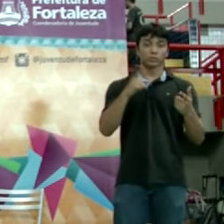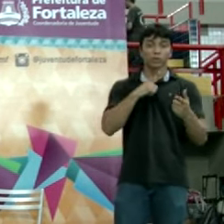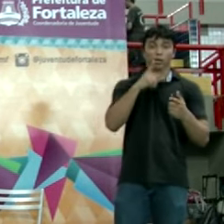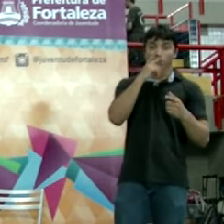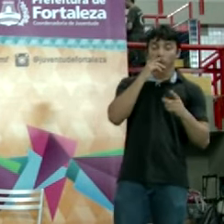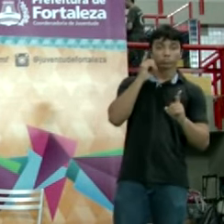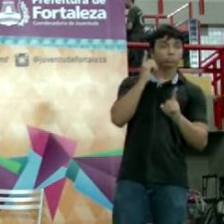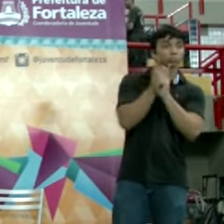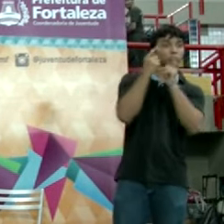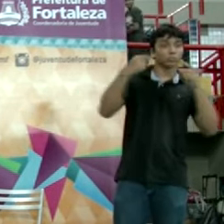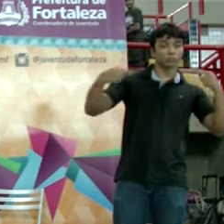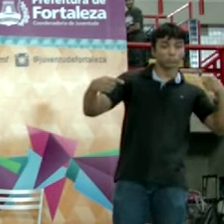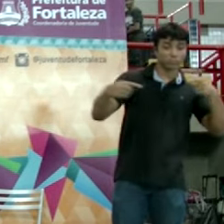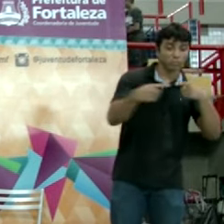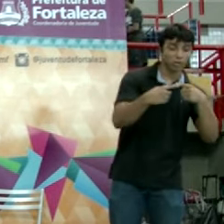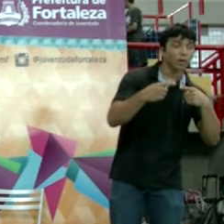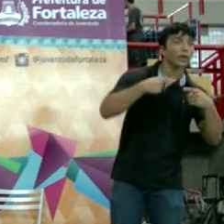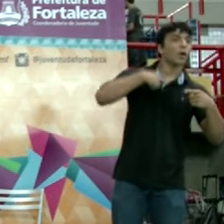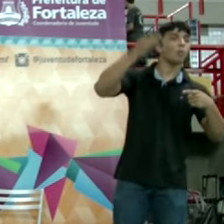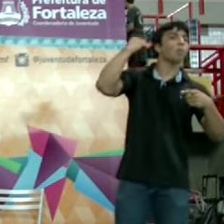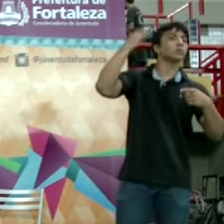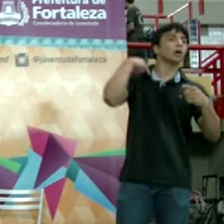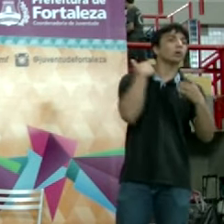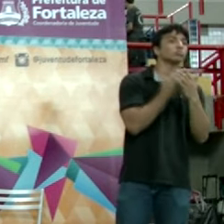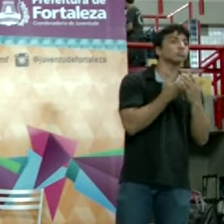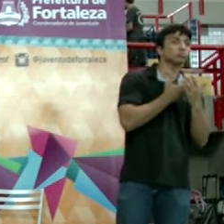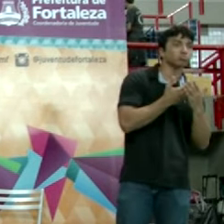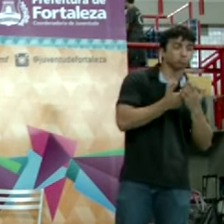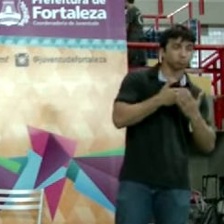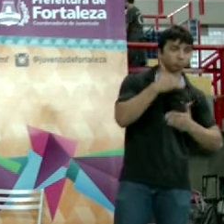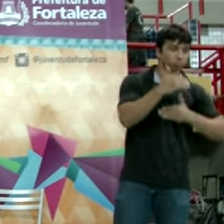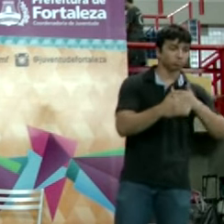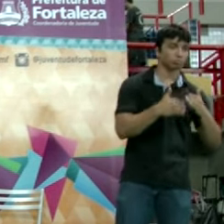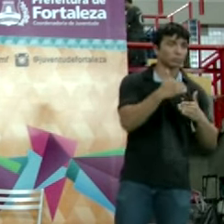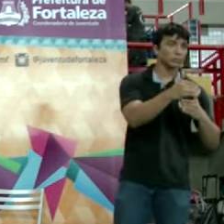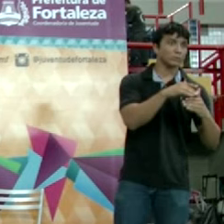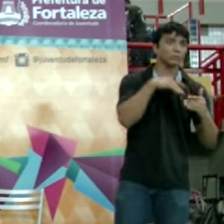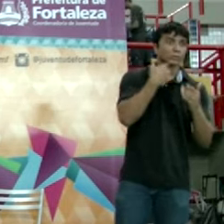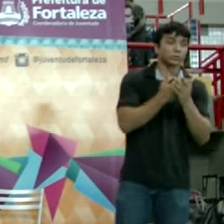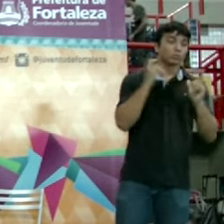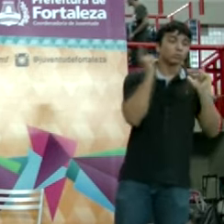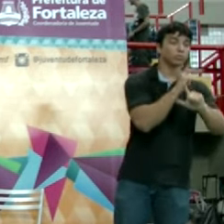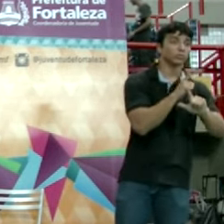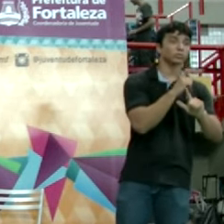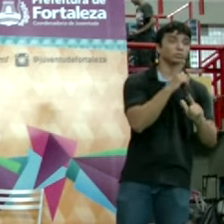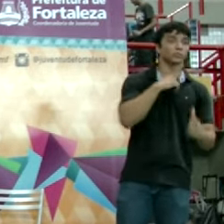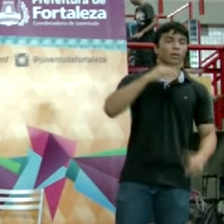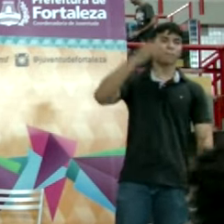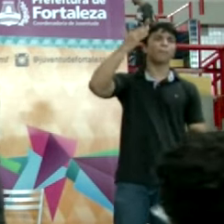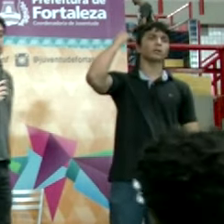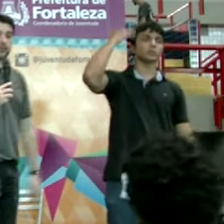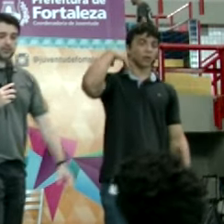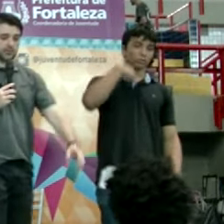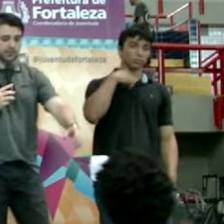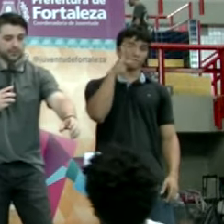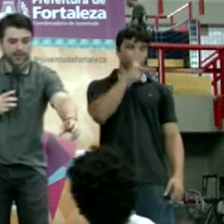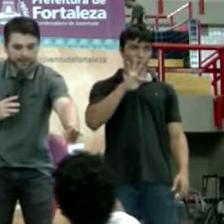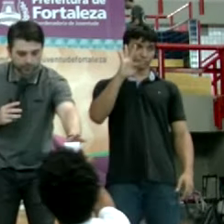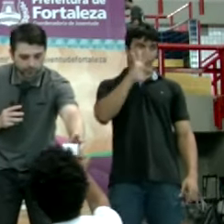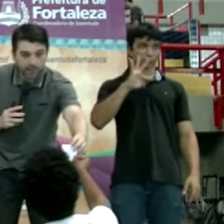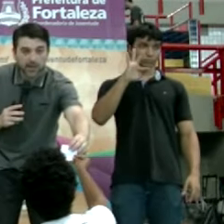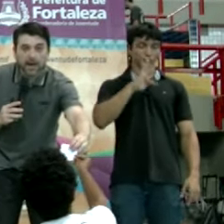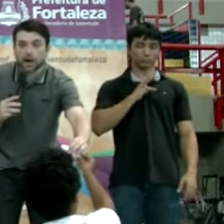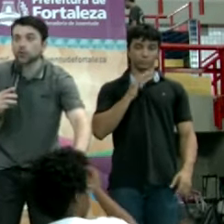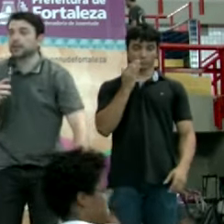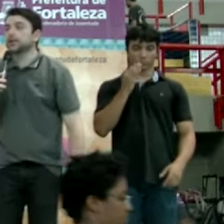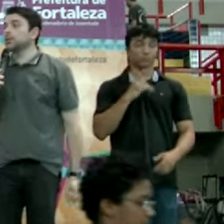preparo. Isso é sorte. Vou dar um exemplo que vocês vão rir. Quando eu fazia a cadeira de ecologia na faculdade,